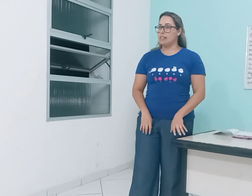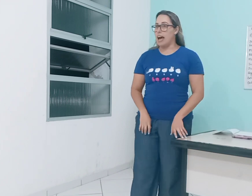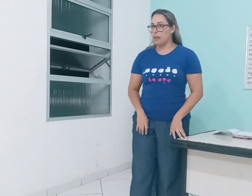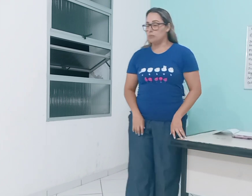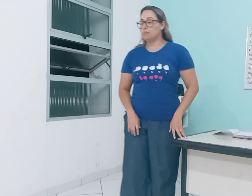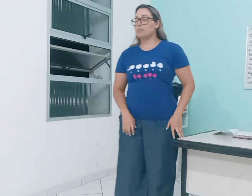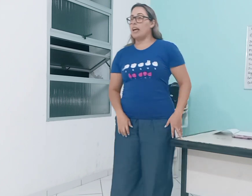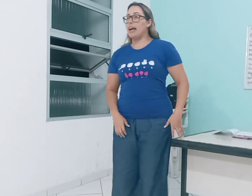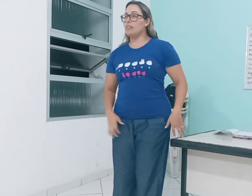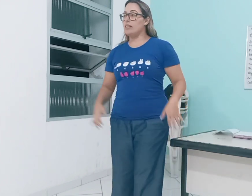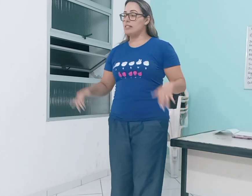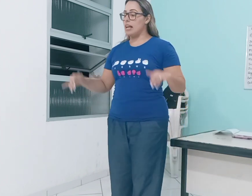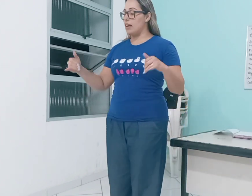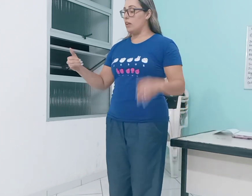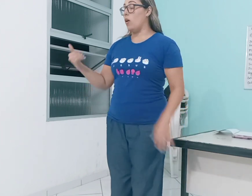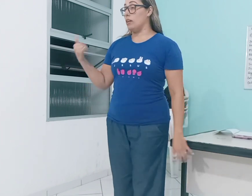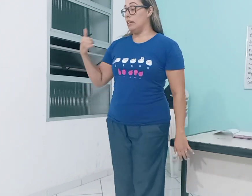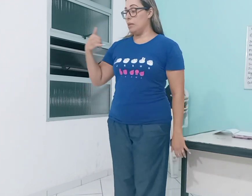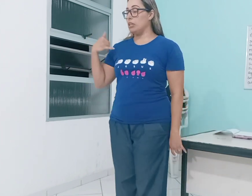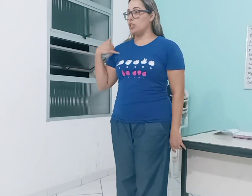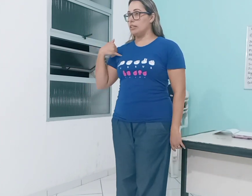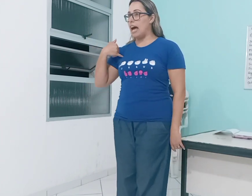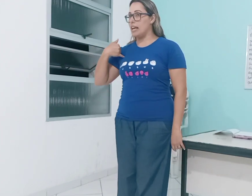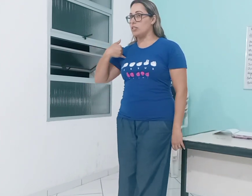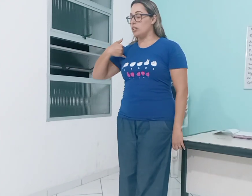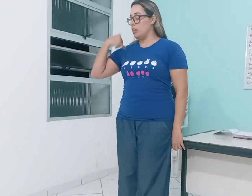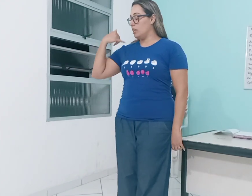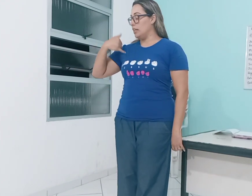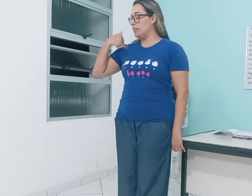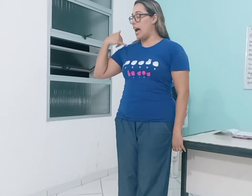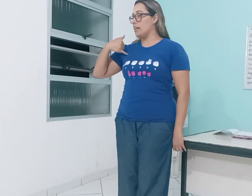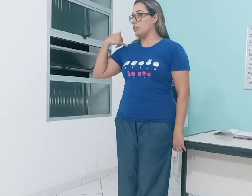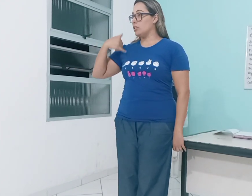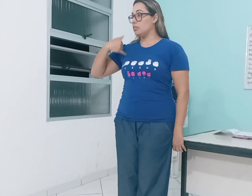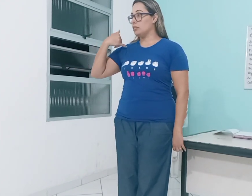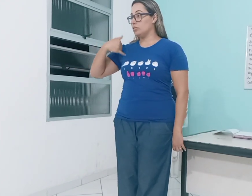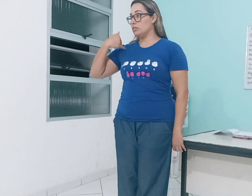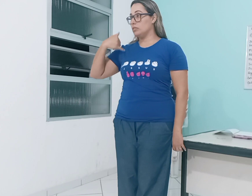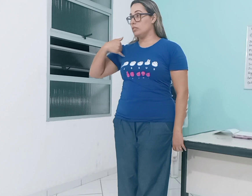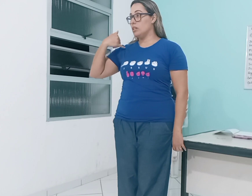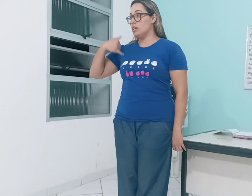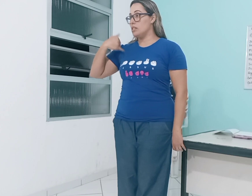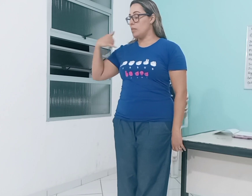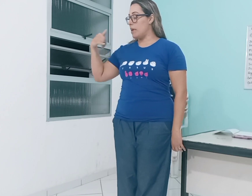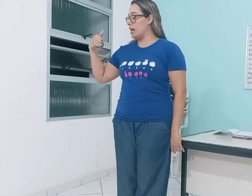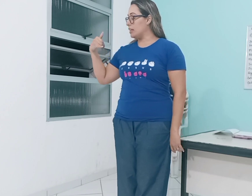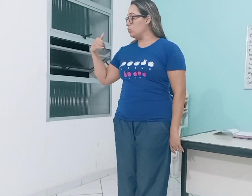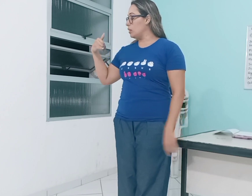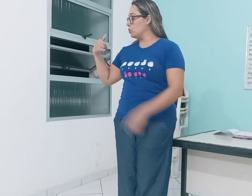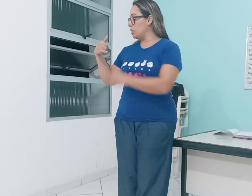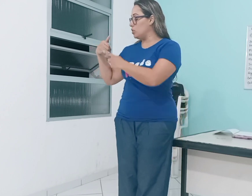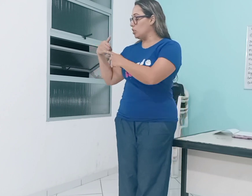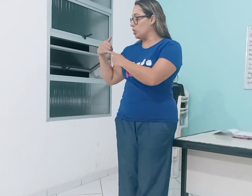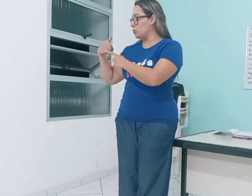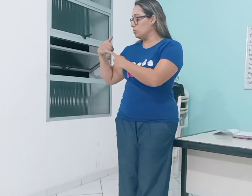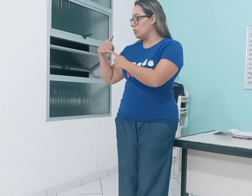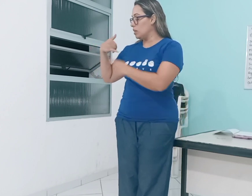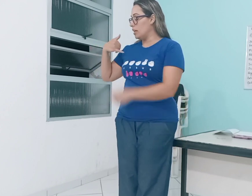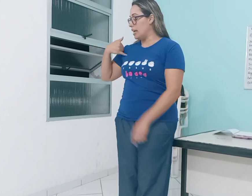Aniversário. Aniversário, ó, lembra de idade? Idade. Você pega aqui o dedo mindinho e raspa